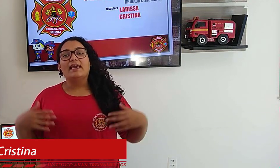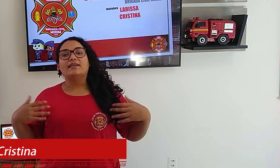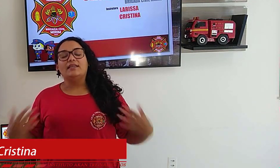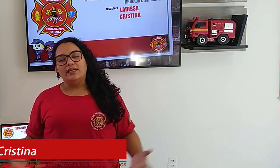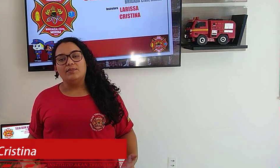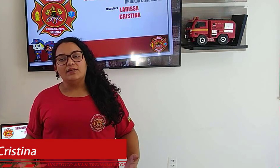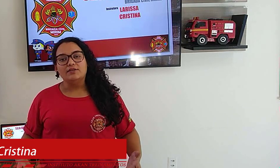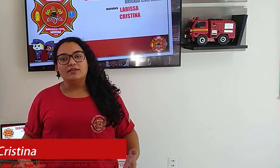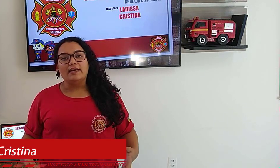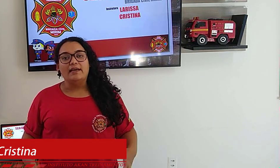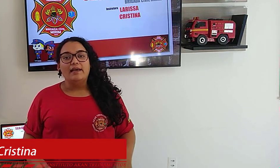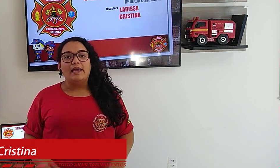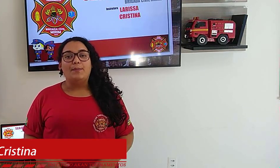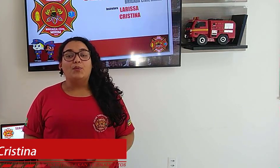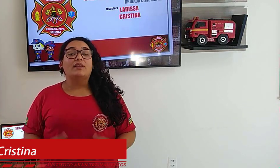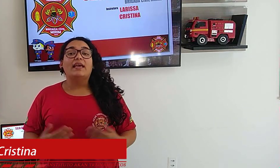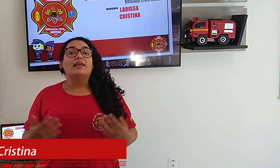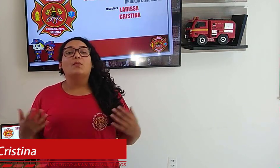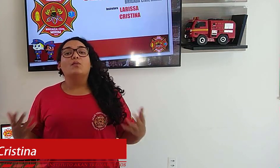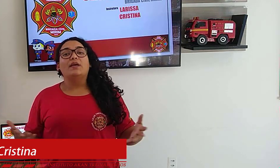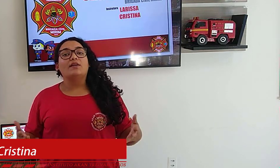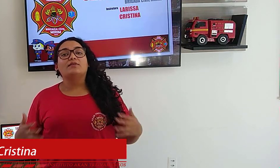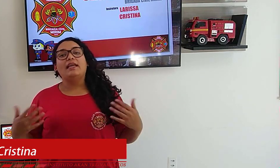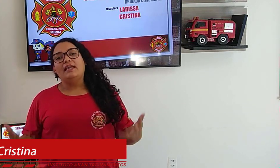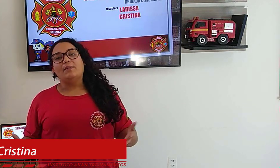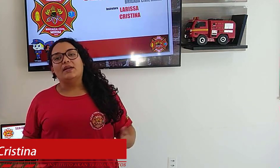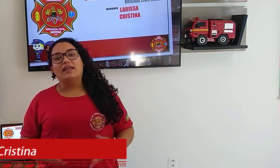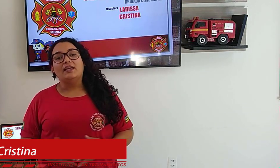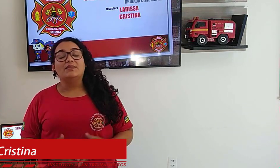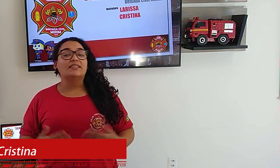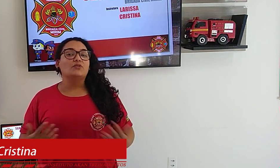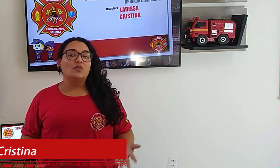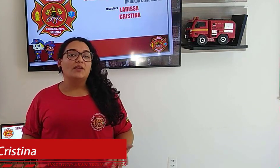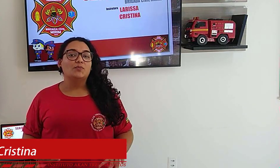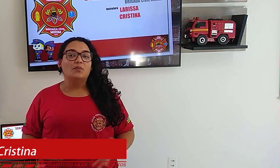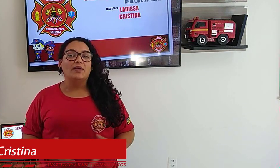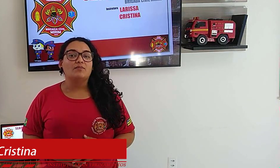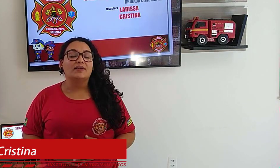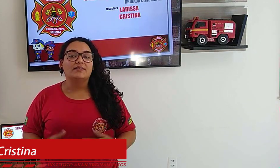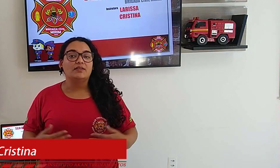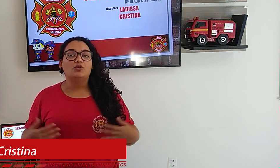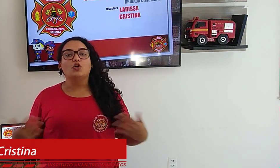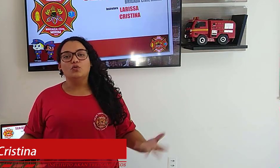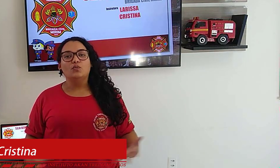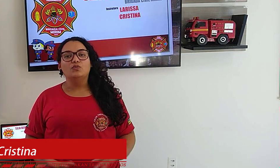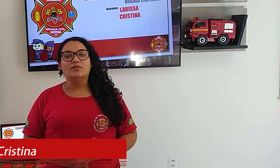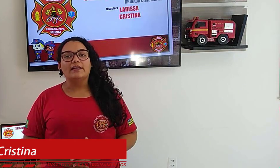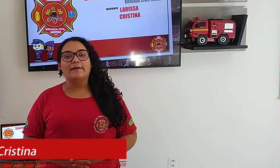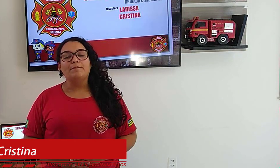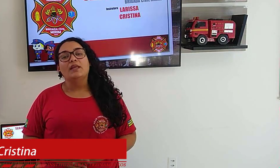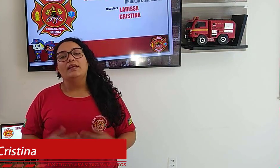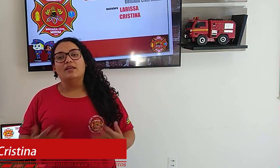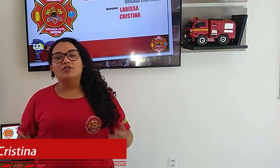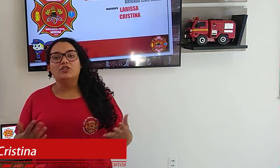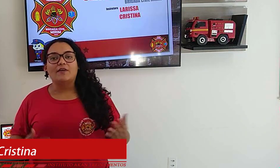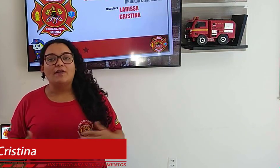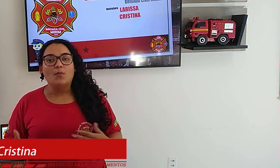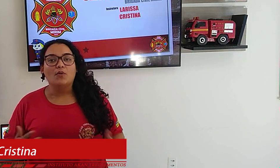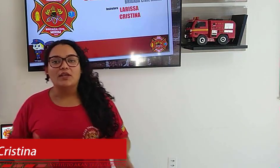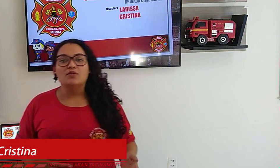é Libras, né? Por que bombeiro tem que aprender Libras, e não somente bombeiro, mas sim todo mundo, né? Então a gente vai falar um pouquinho